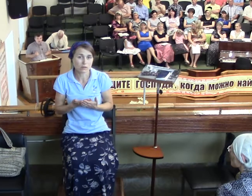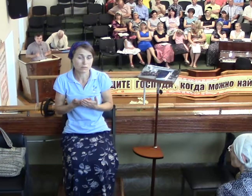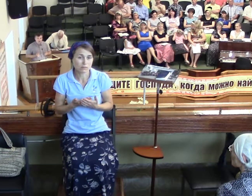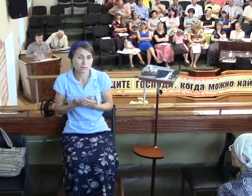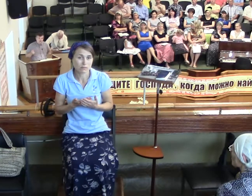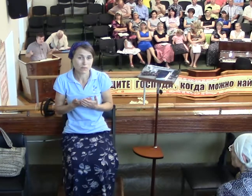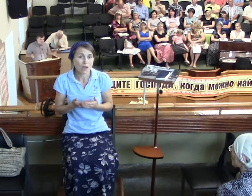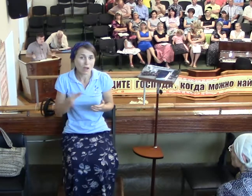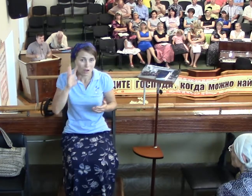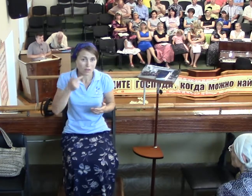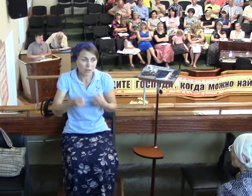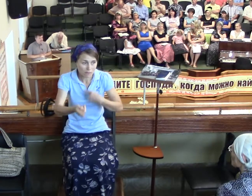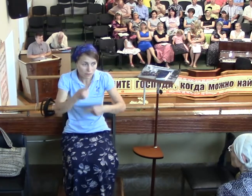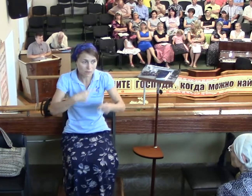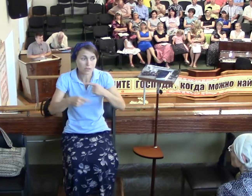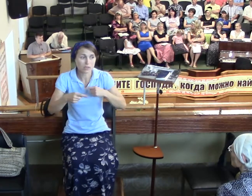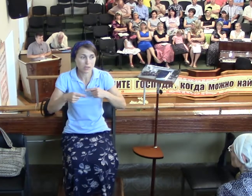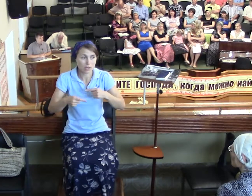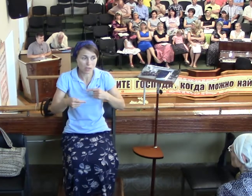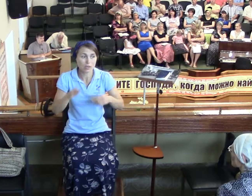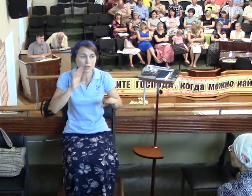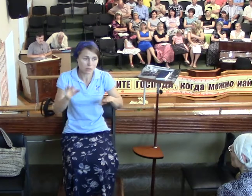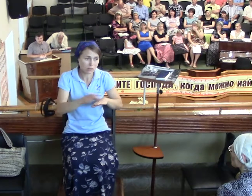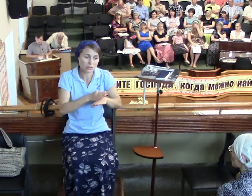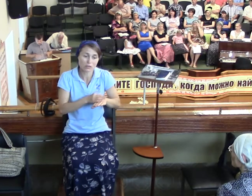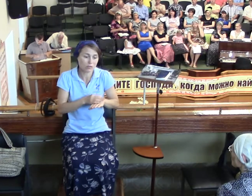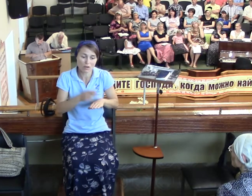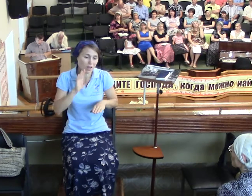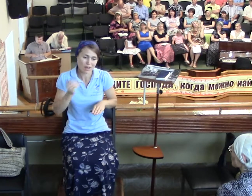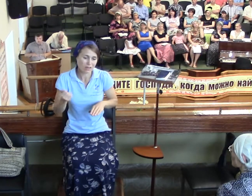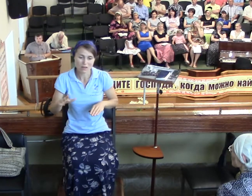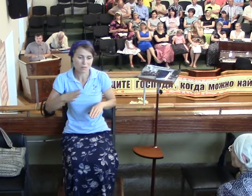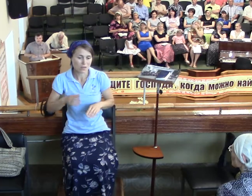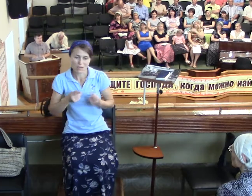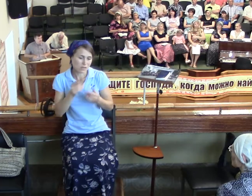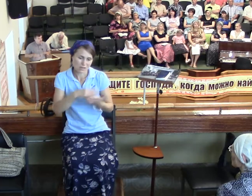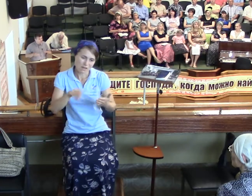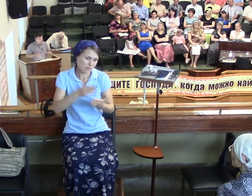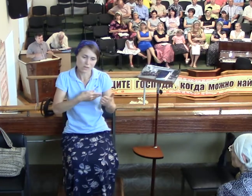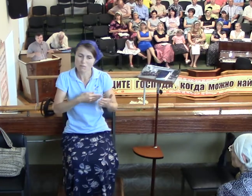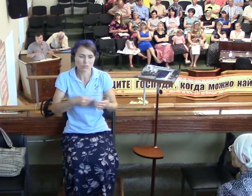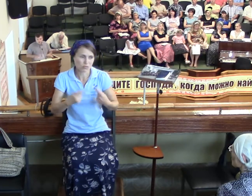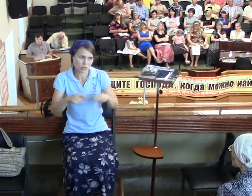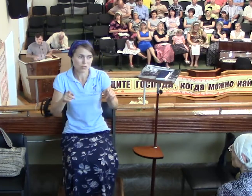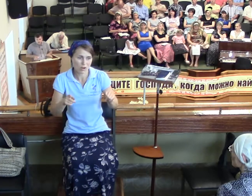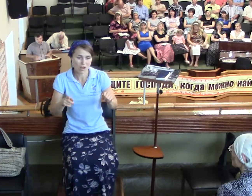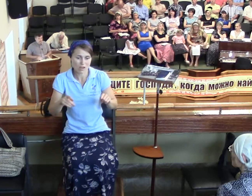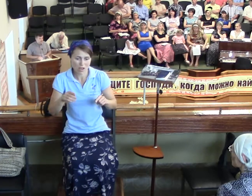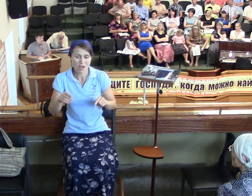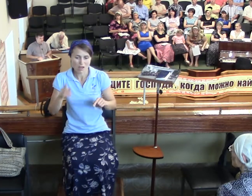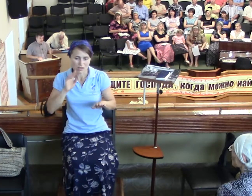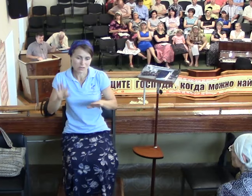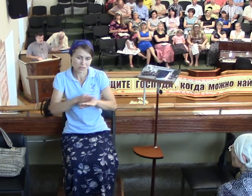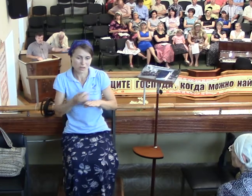мы видим, что Милкола, возвратившись, она уже была совсем другая. И даже можно сказать, что Милкола стала его врагом.